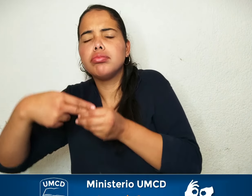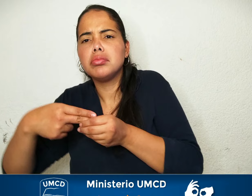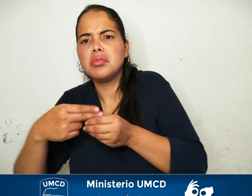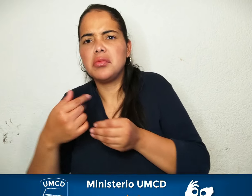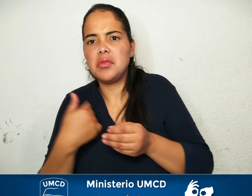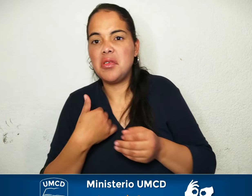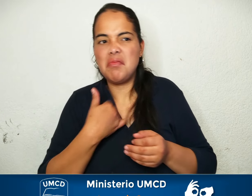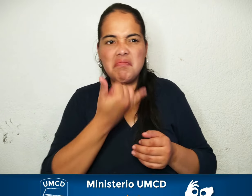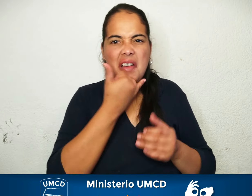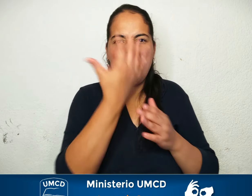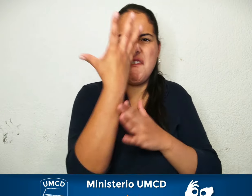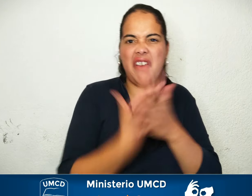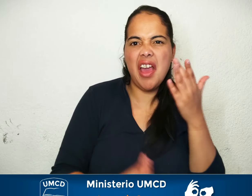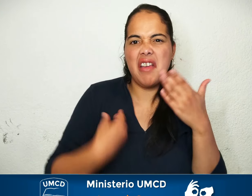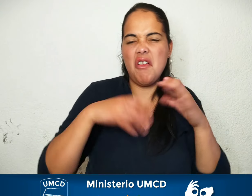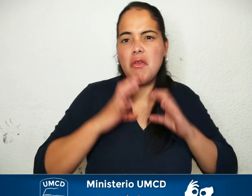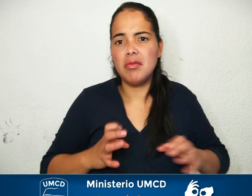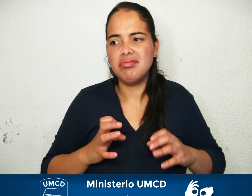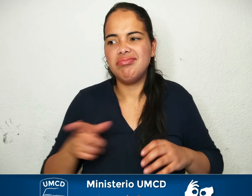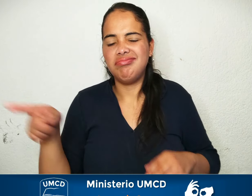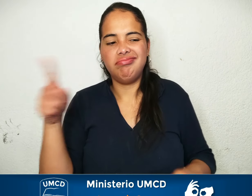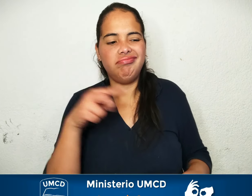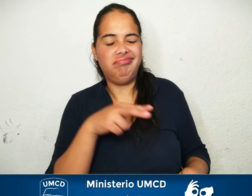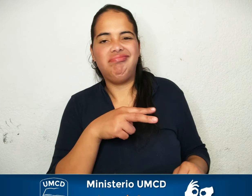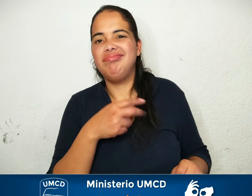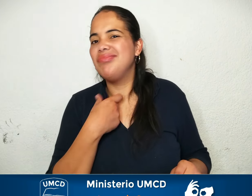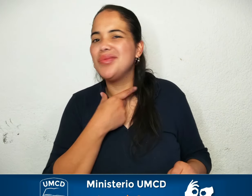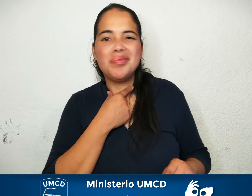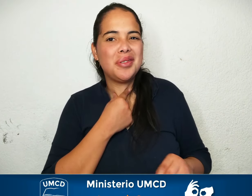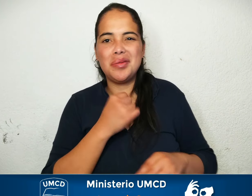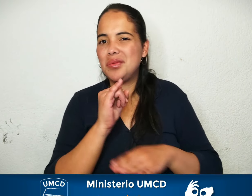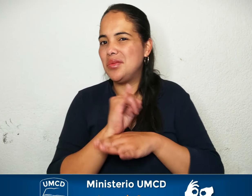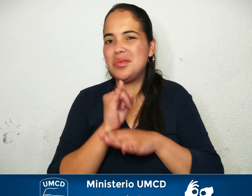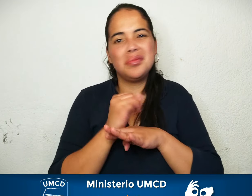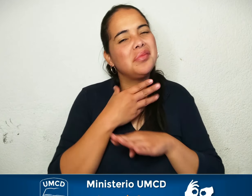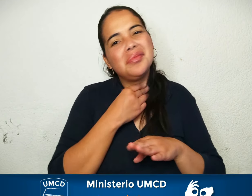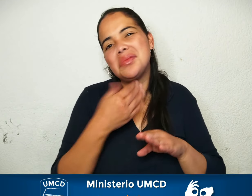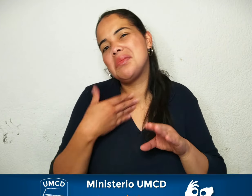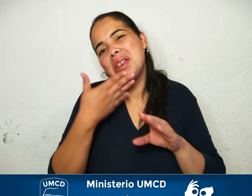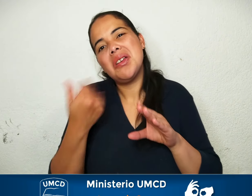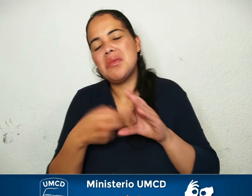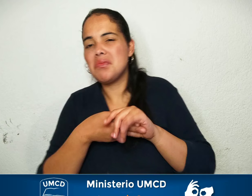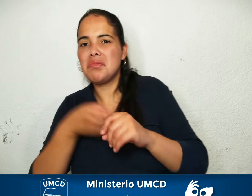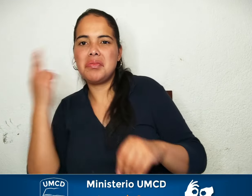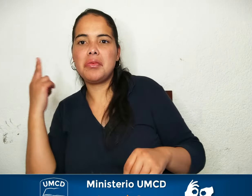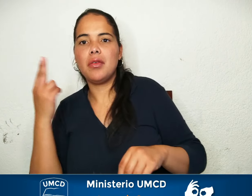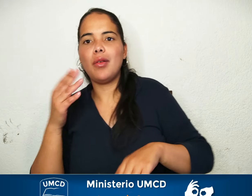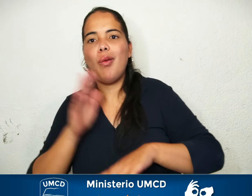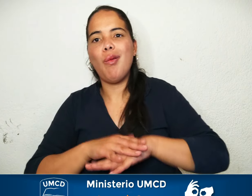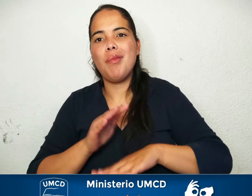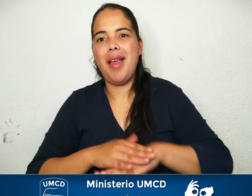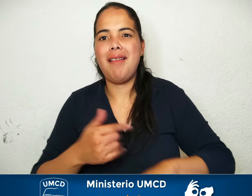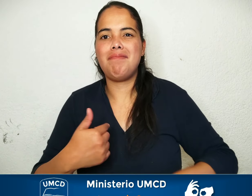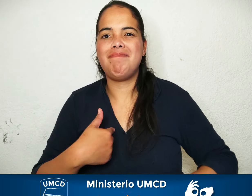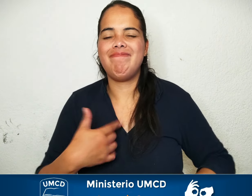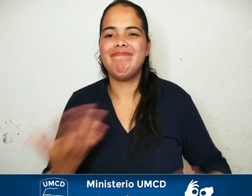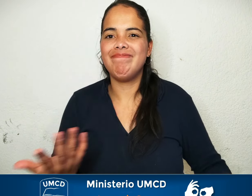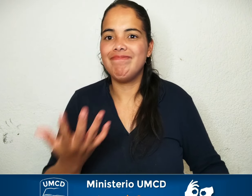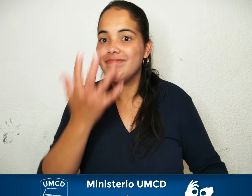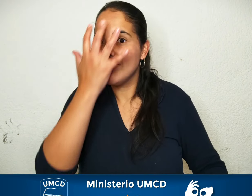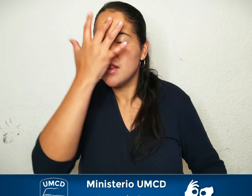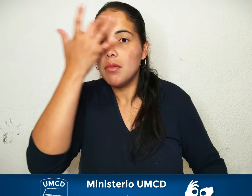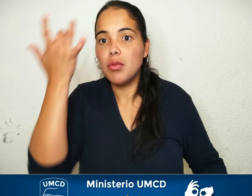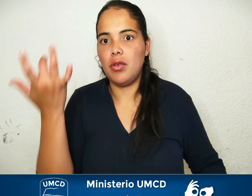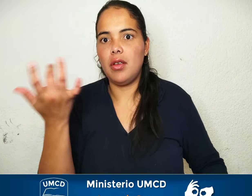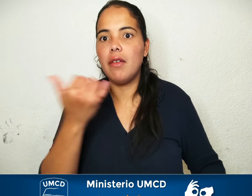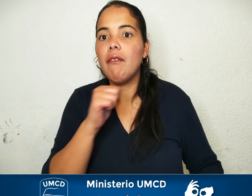sentirse mal cuando ven un comportamiento que ante los ojos de ellos sea inapropiado, pero bajo el conocimiento de Dios